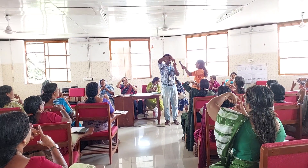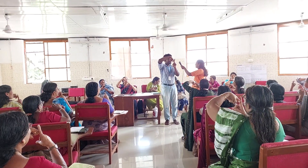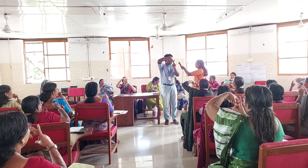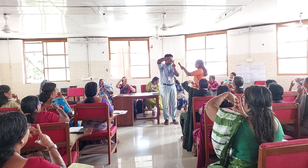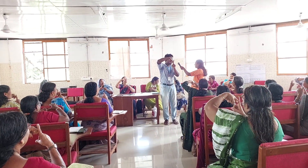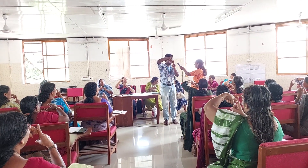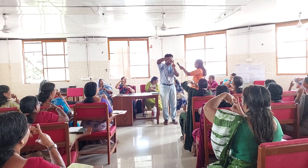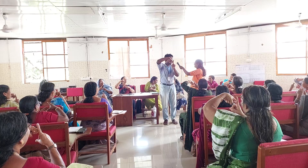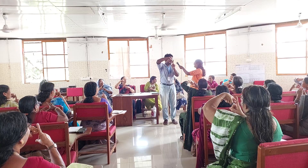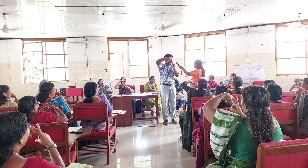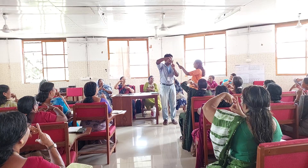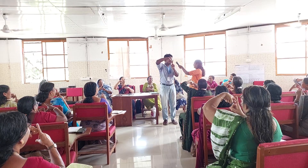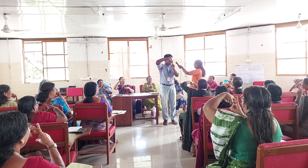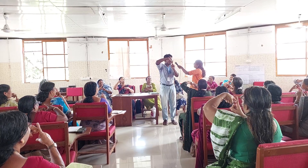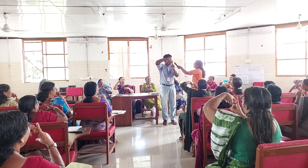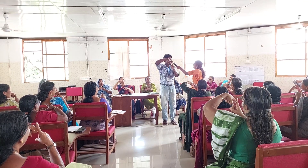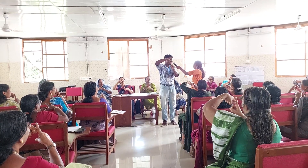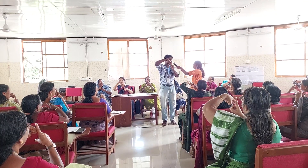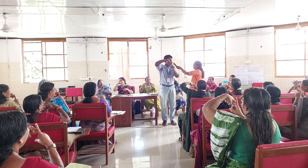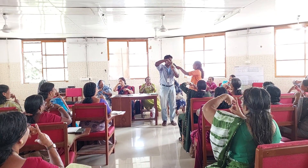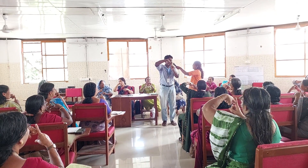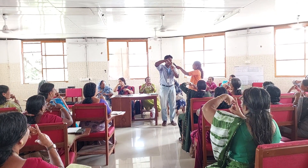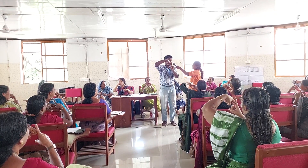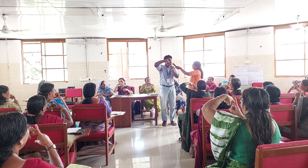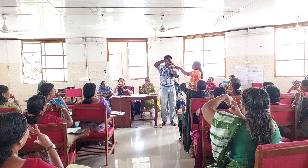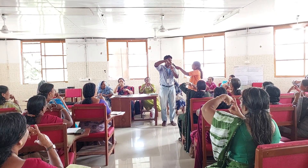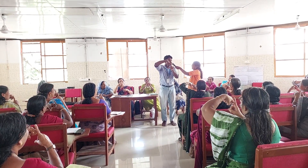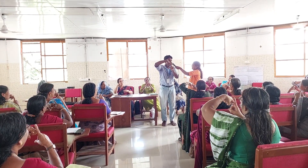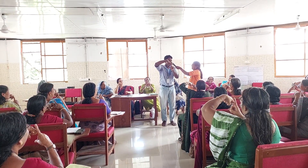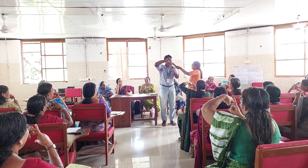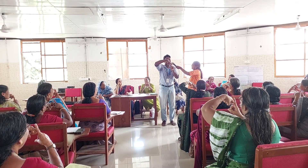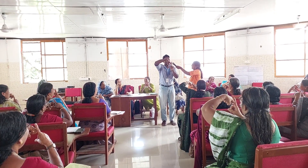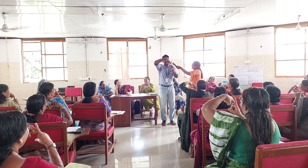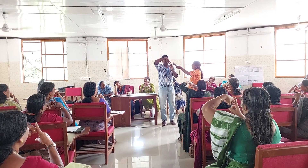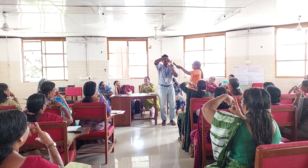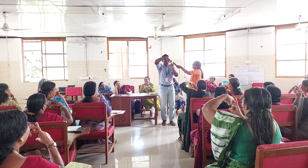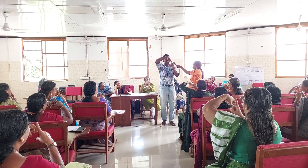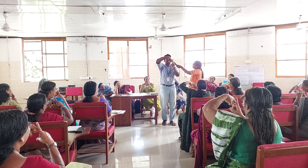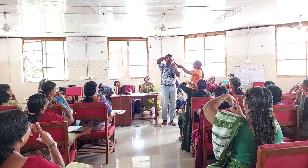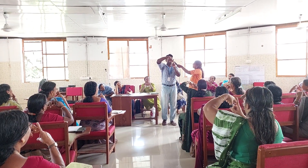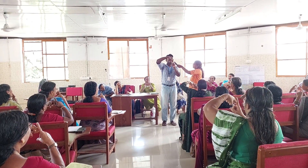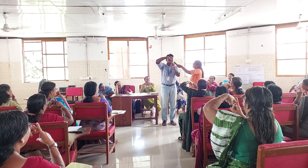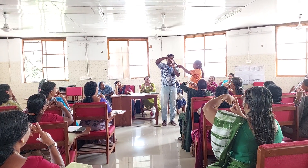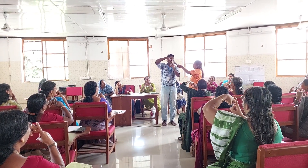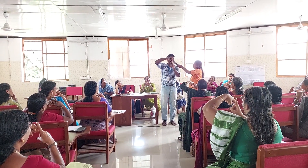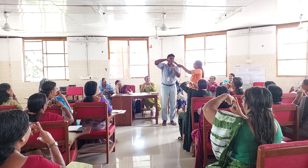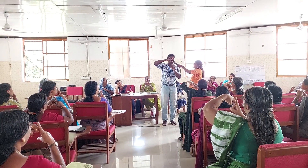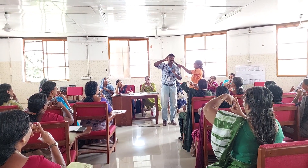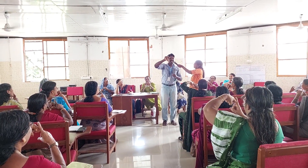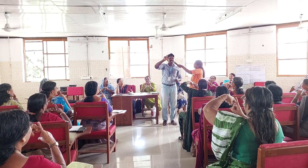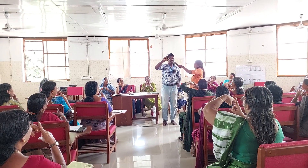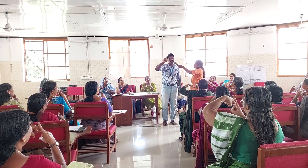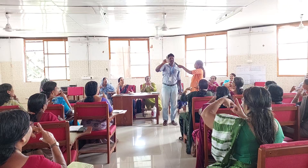ചെയ്യാൻ പറ്റുന്നില്ലല്ലേ? ഇല്ല, ഞാൻ ചോദ്യം ചോദിക്കില്ല, ബാക്കിയുള്ളവരോട് ചോദിക്കുള്ളൂ. ഓക്കെ, എല്ലാം വരുന്നത് ഇങ്ങനെയാണ് കേട്ടോ.